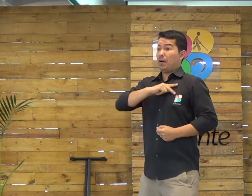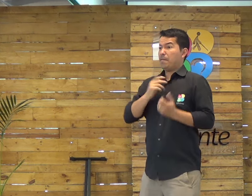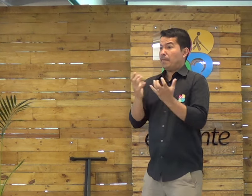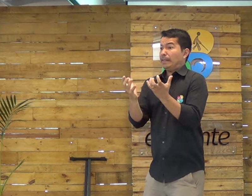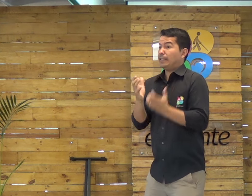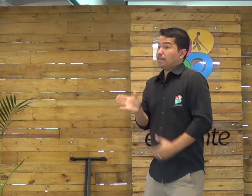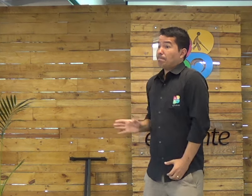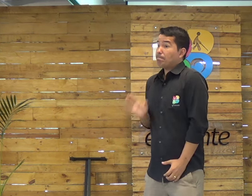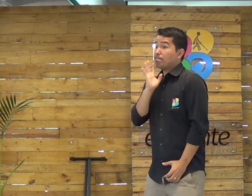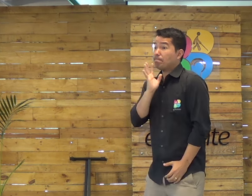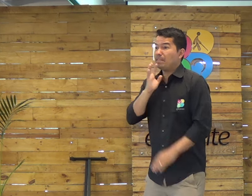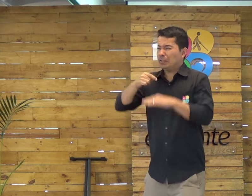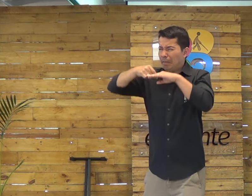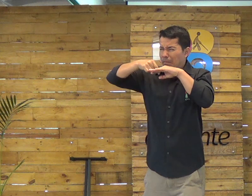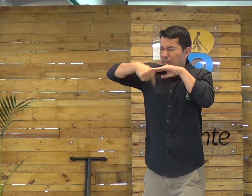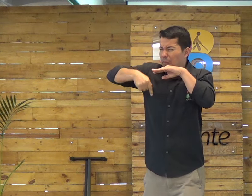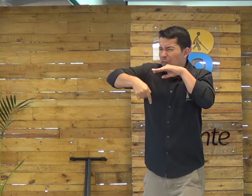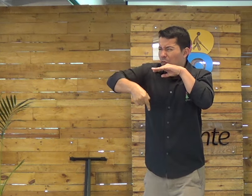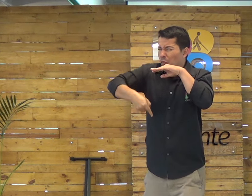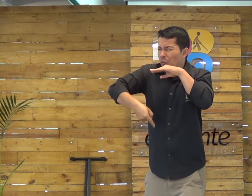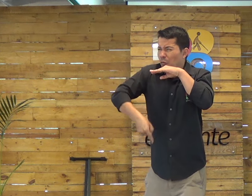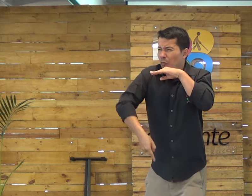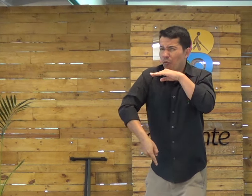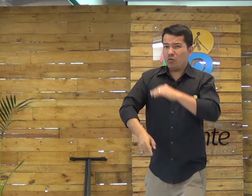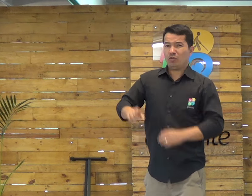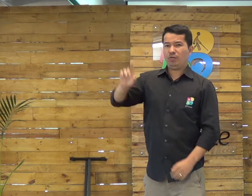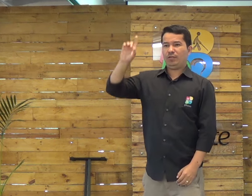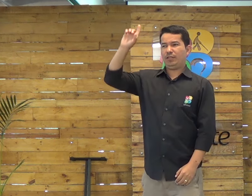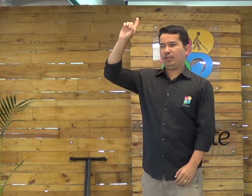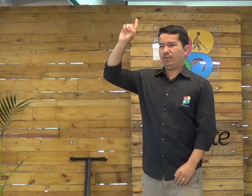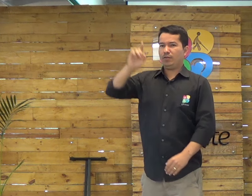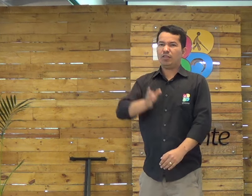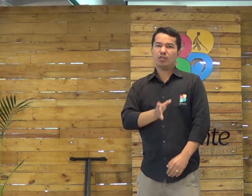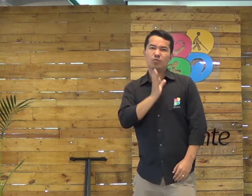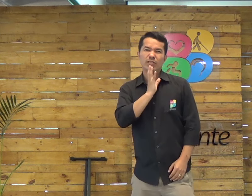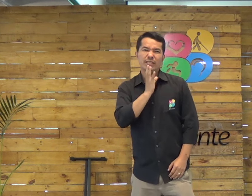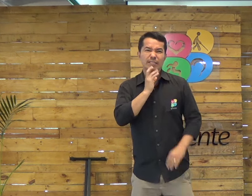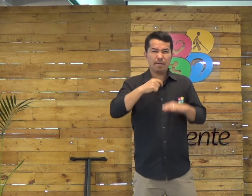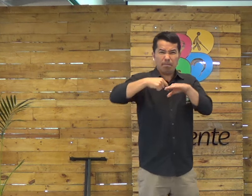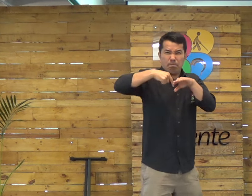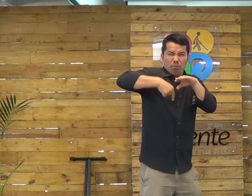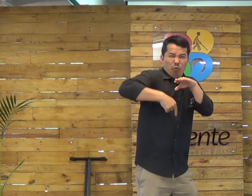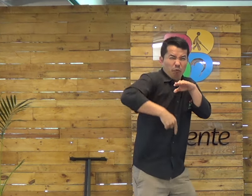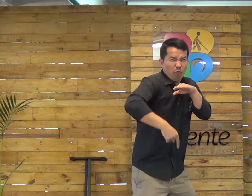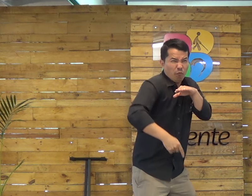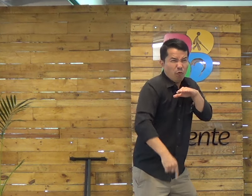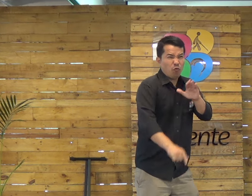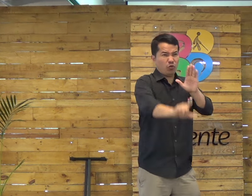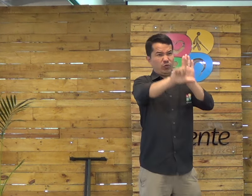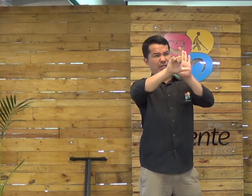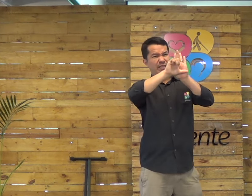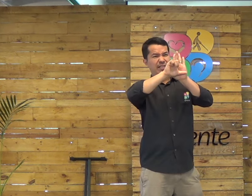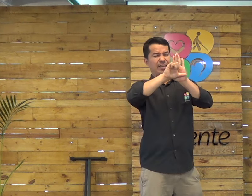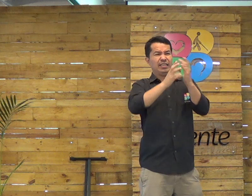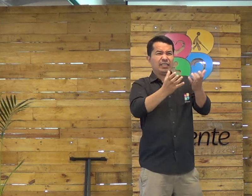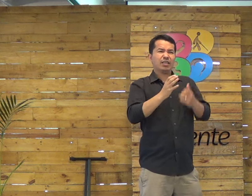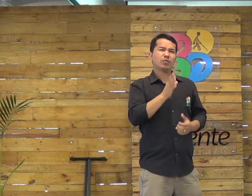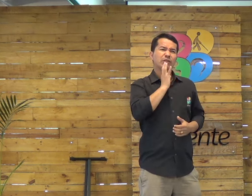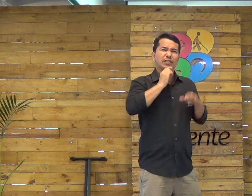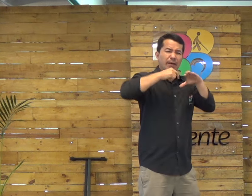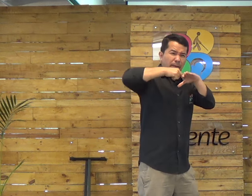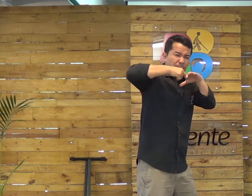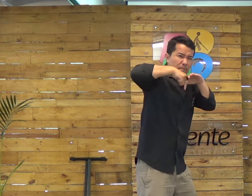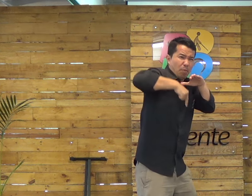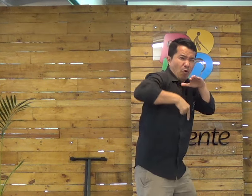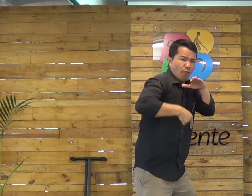fariseu. E Paulo queria conhecer muito a fundo Deus. Ele conhecia a